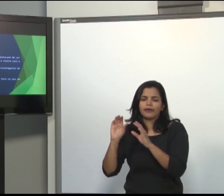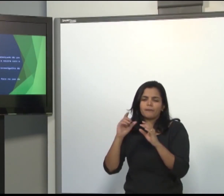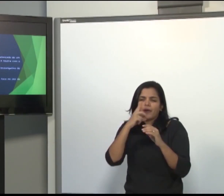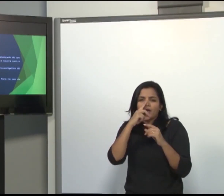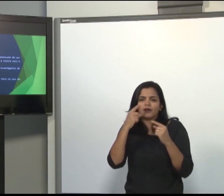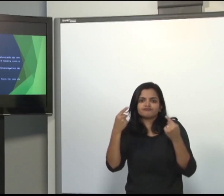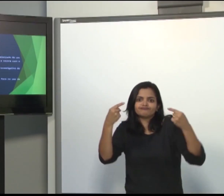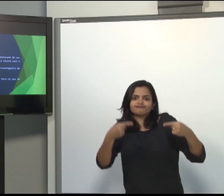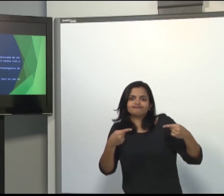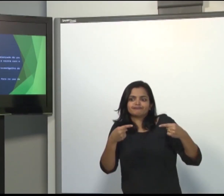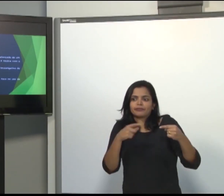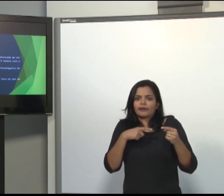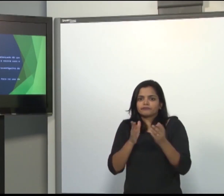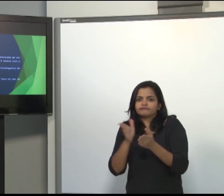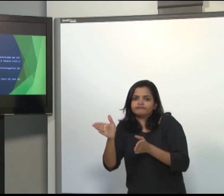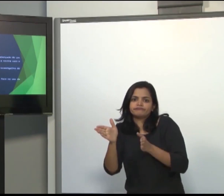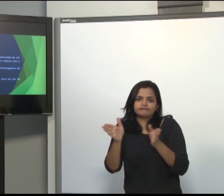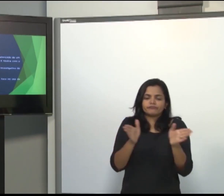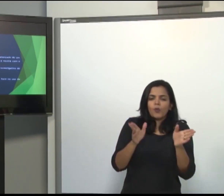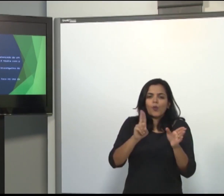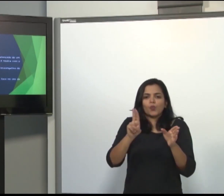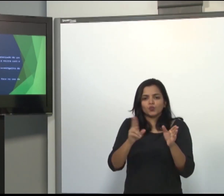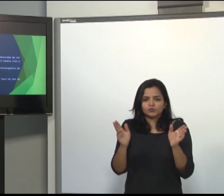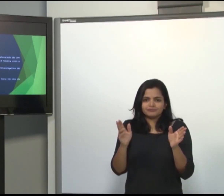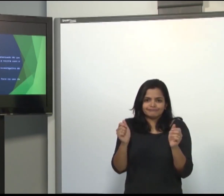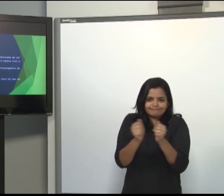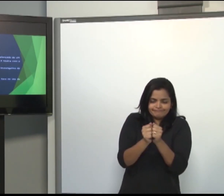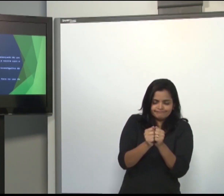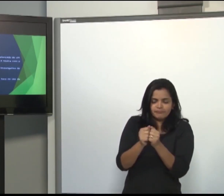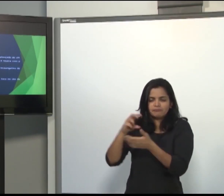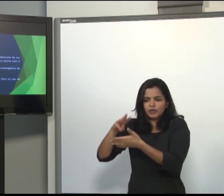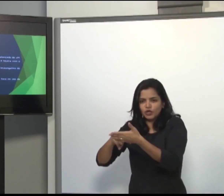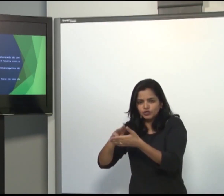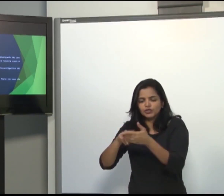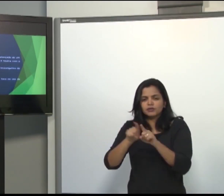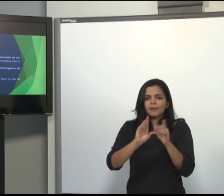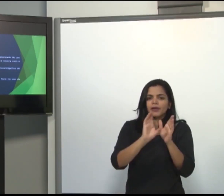ele vem com algumas ideias a respeito do uso de metodologias,